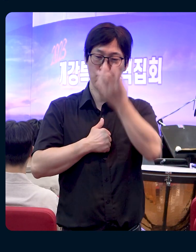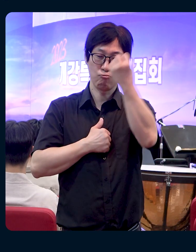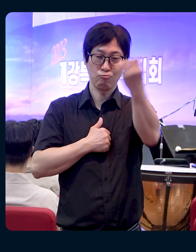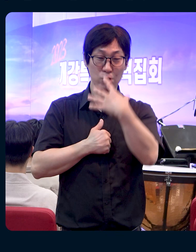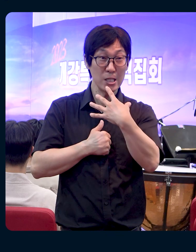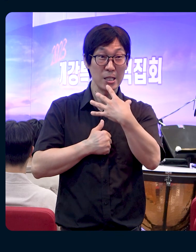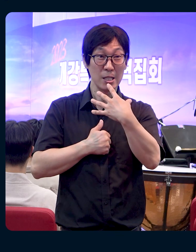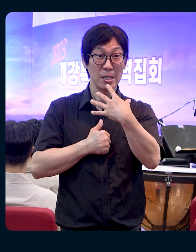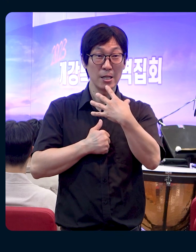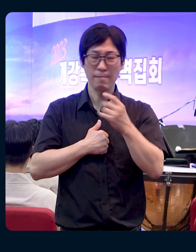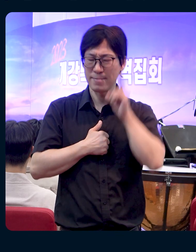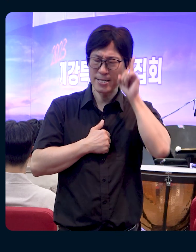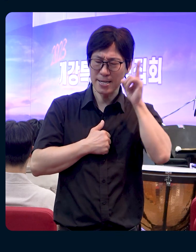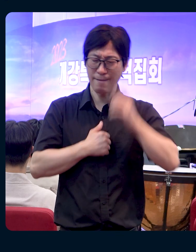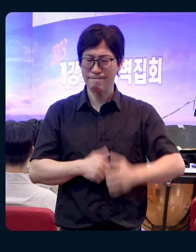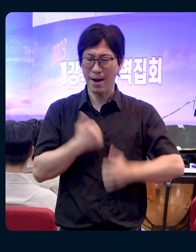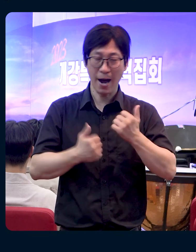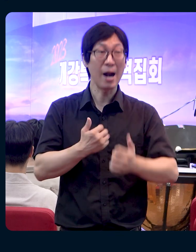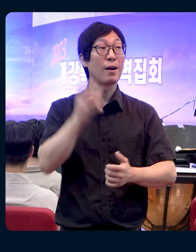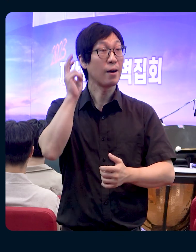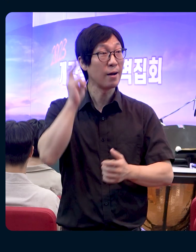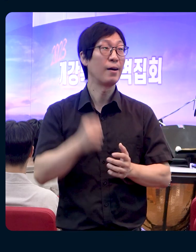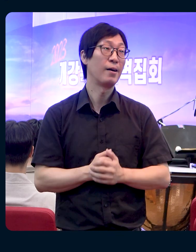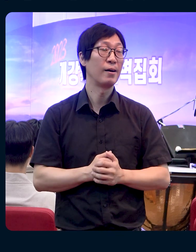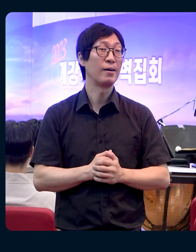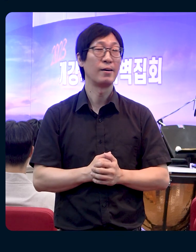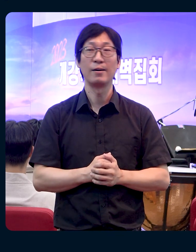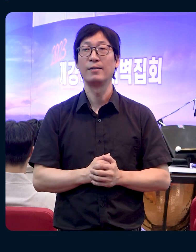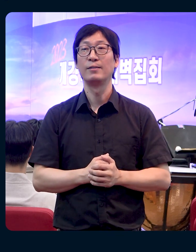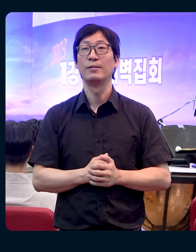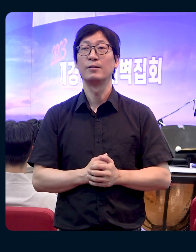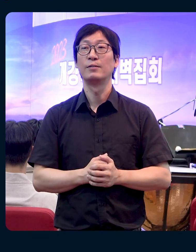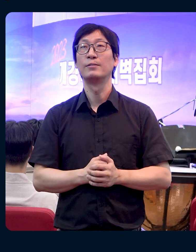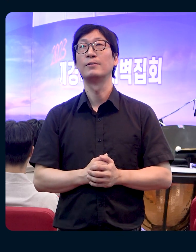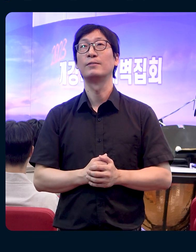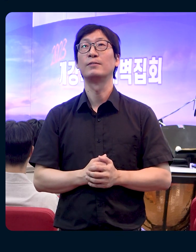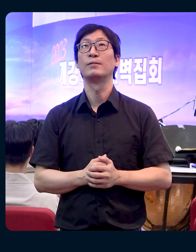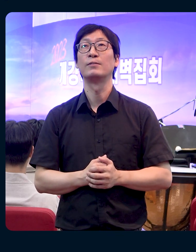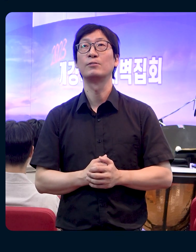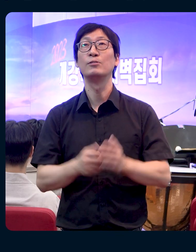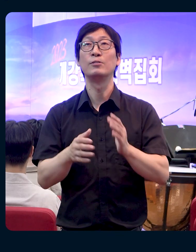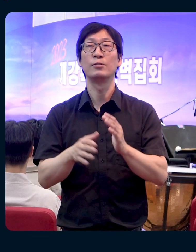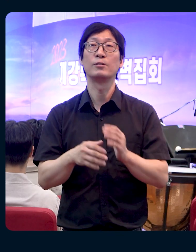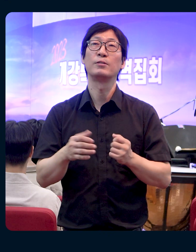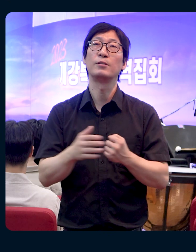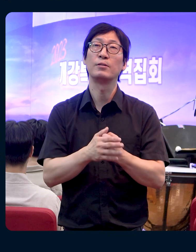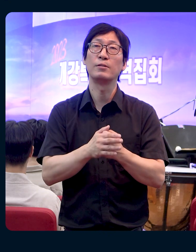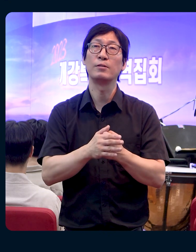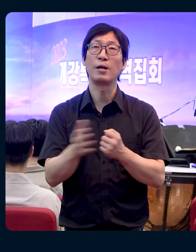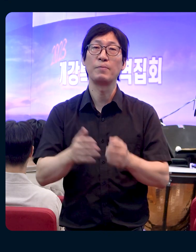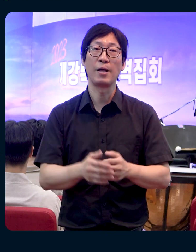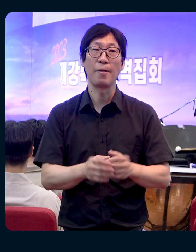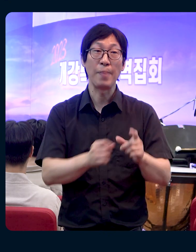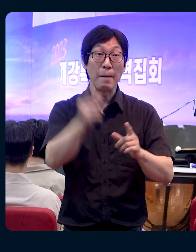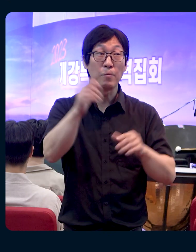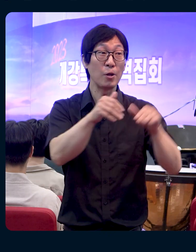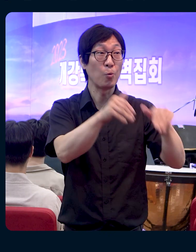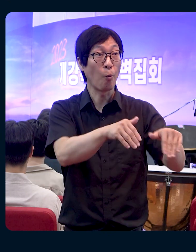억압당하면 짜증나고 분노하거든요. 그러다 보니까 이 많은